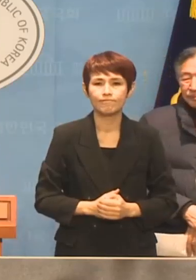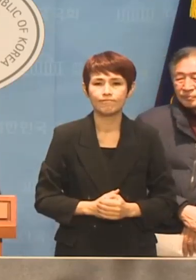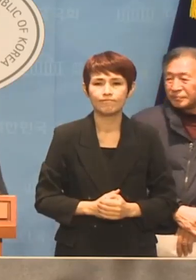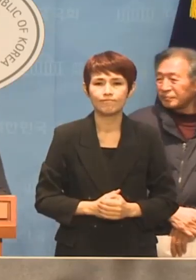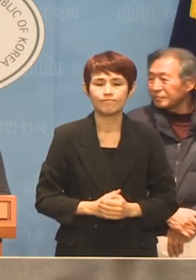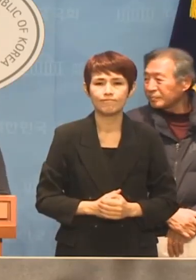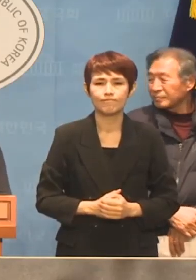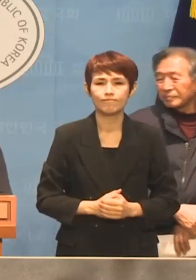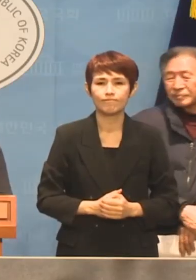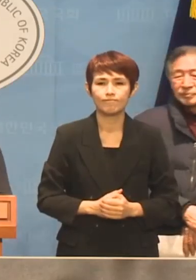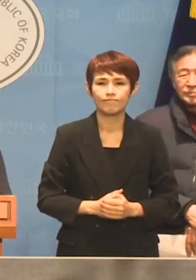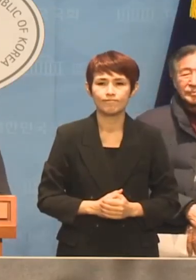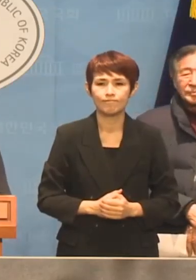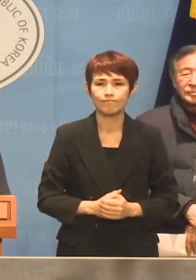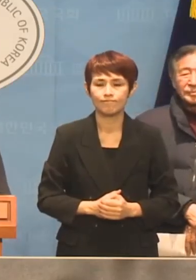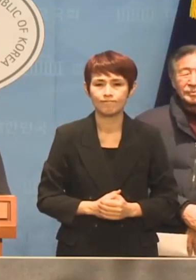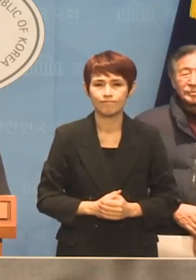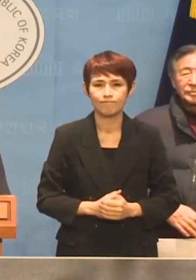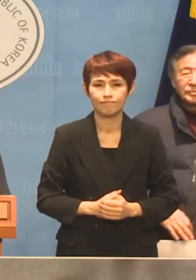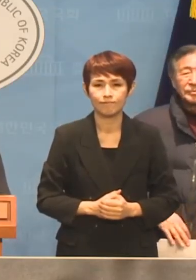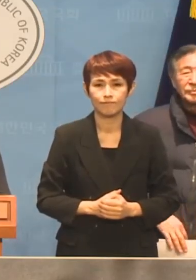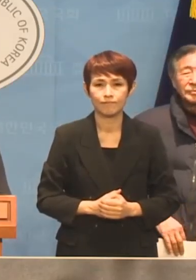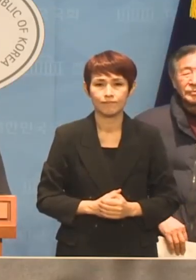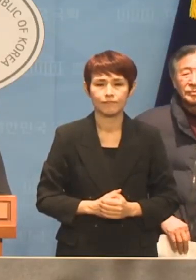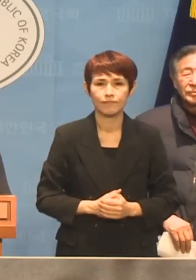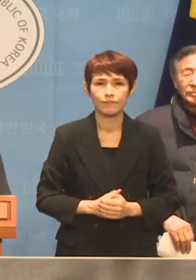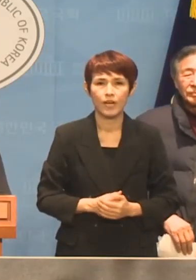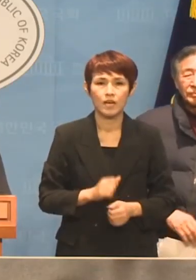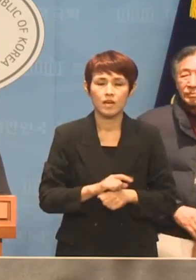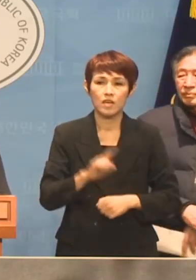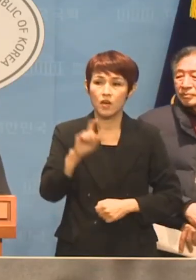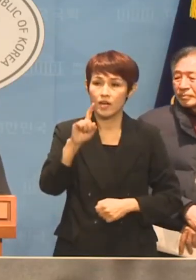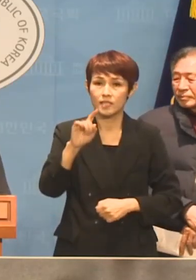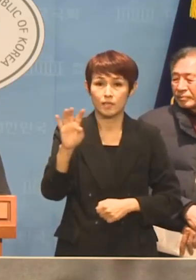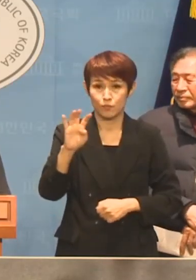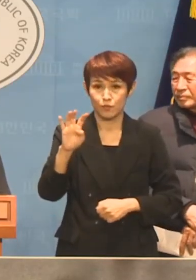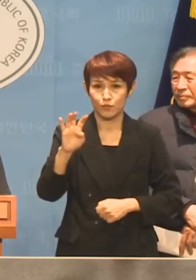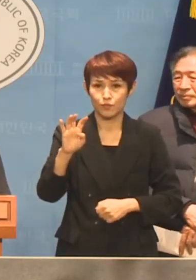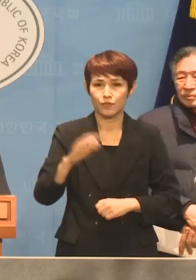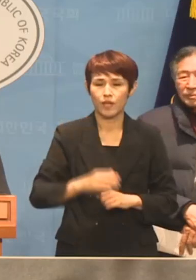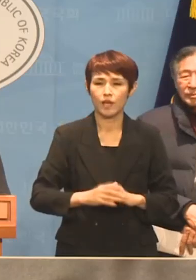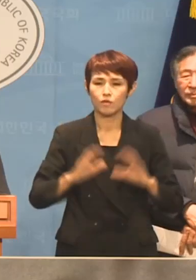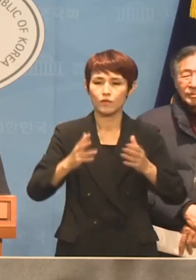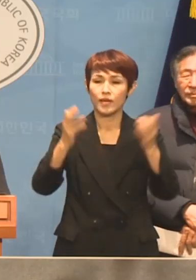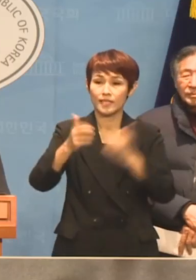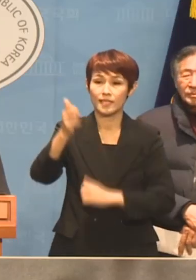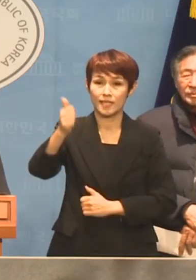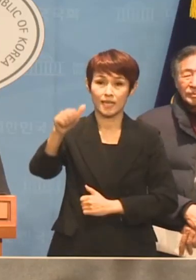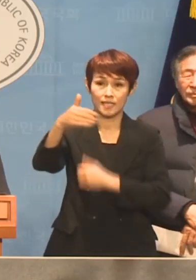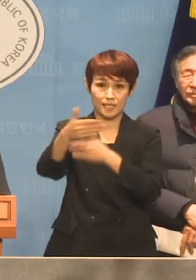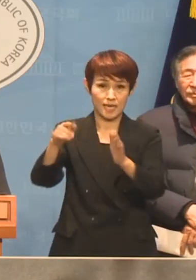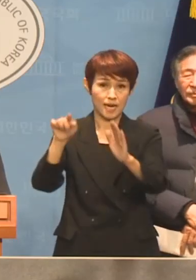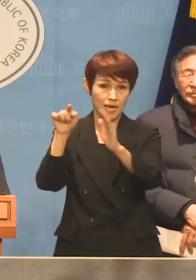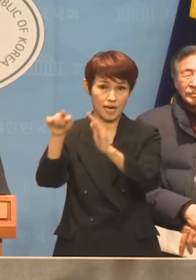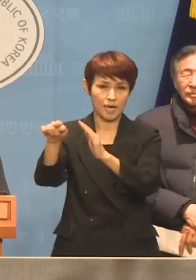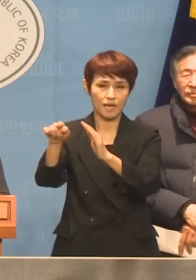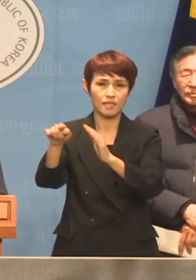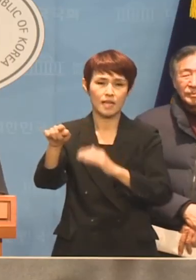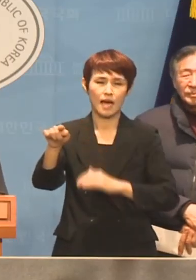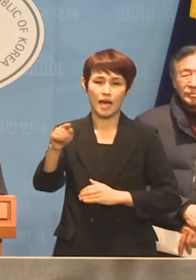지금까지 기자회견 낭독문을 읽었고요. 앞으로 11시 40분에 국회의장실에 제명, 지금